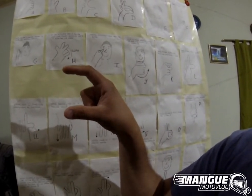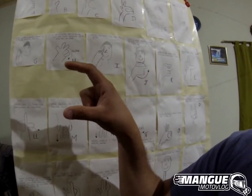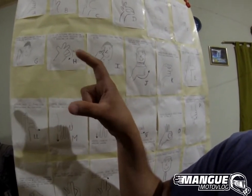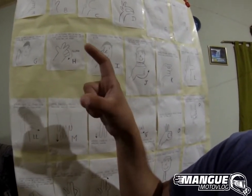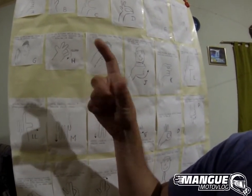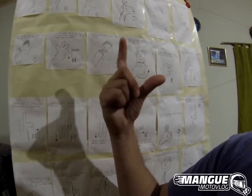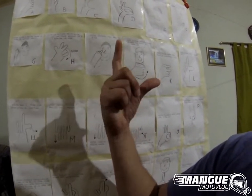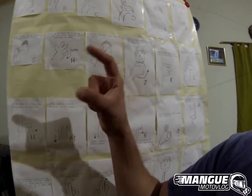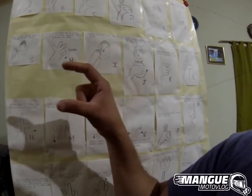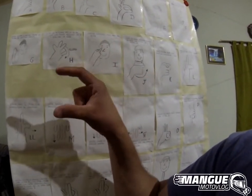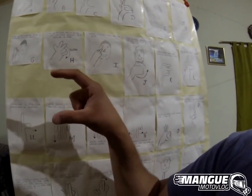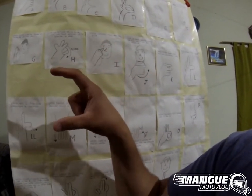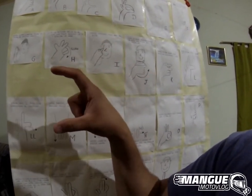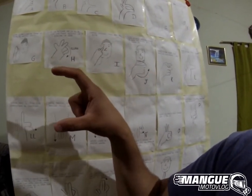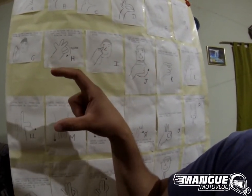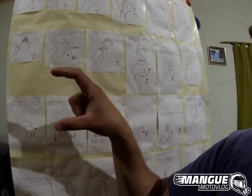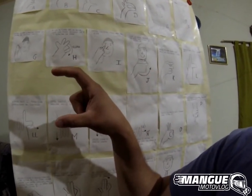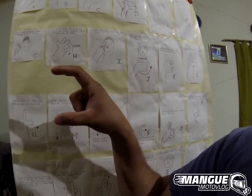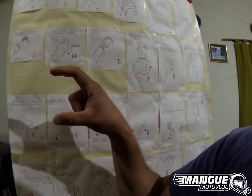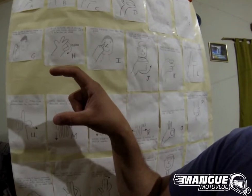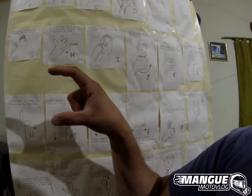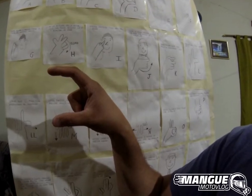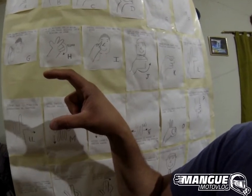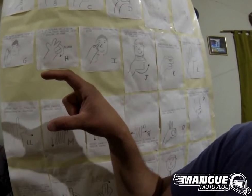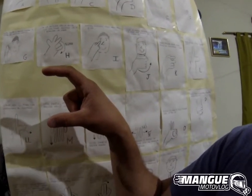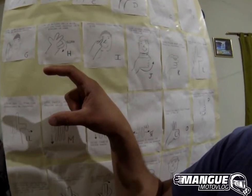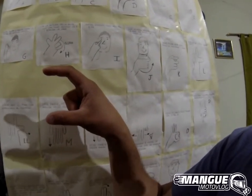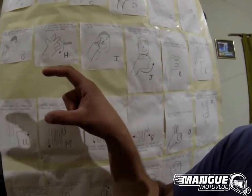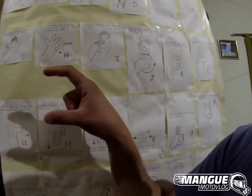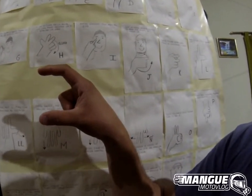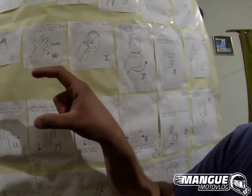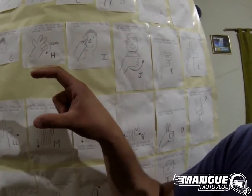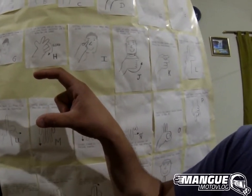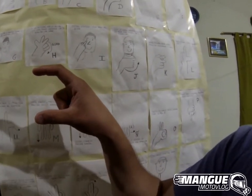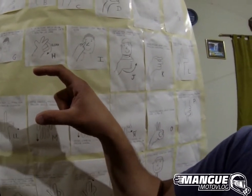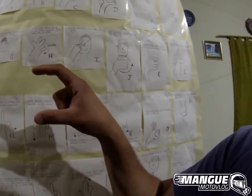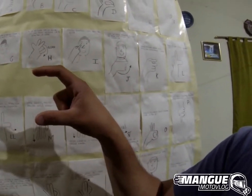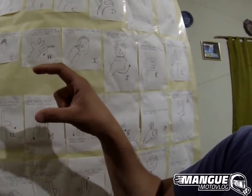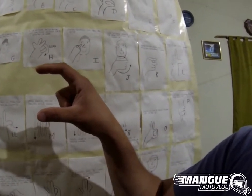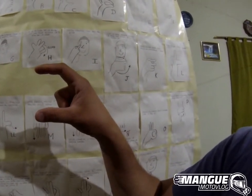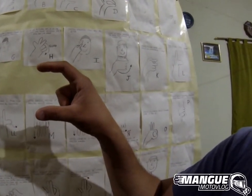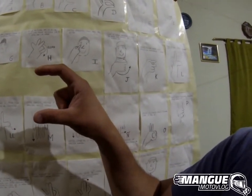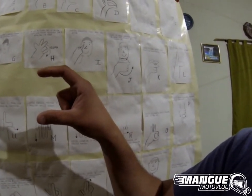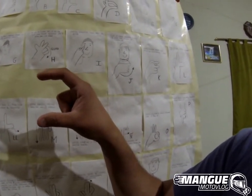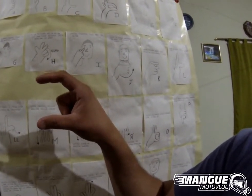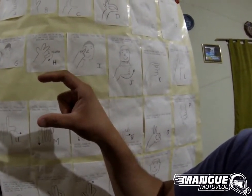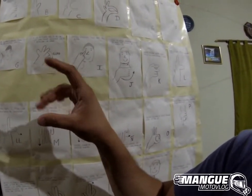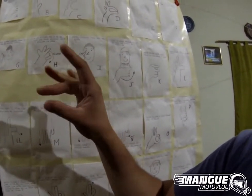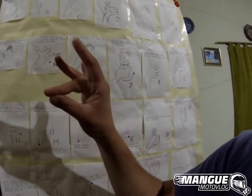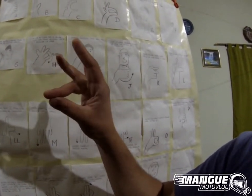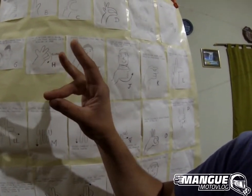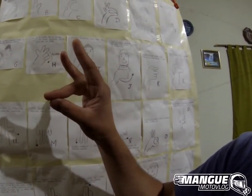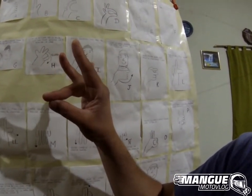Con los dedos índice y pulgar hacemos la letra C. La